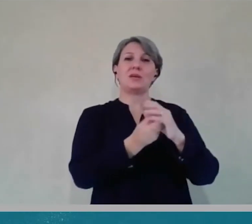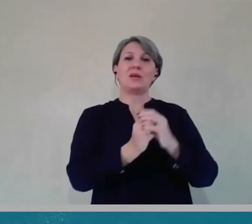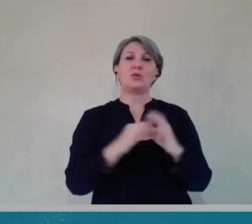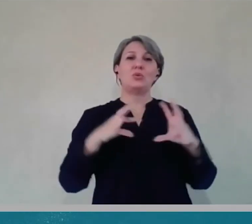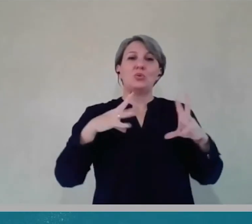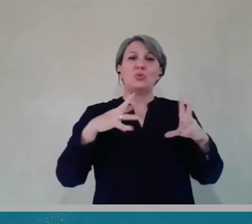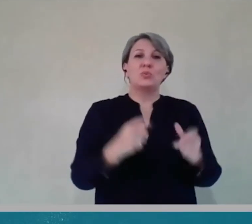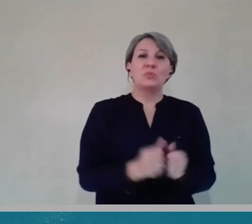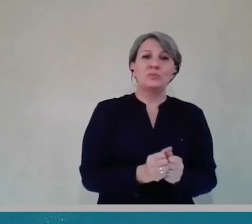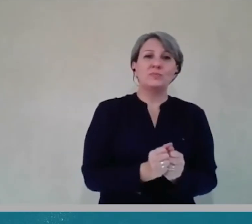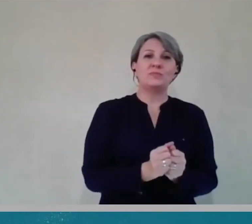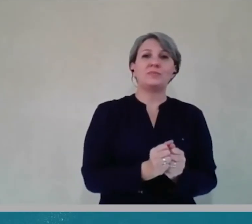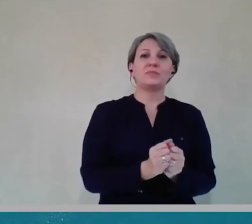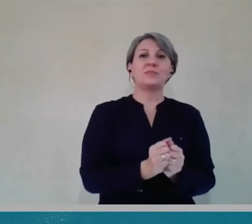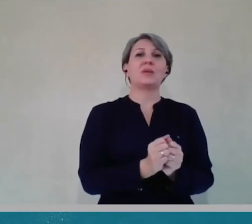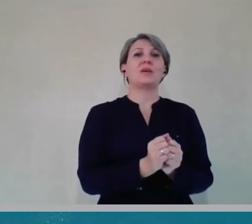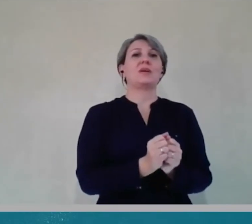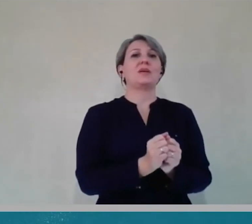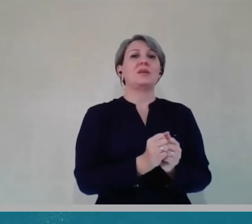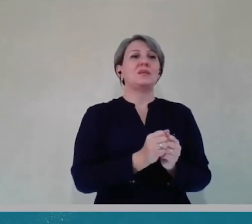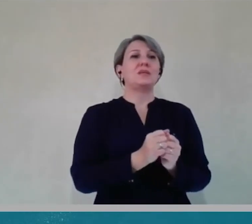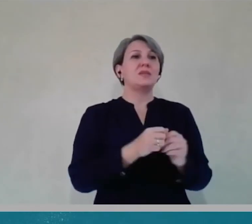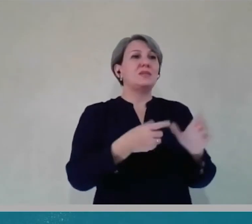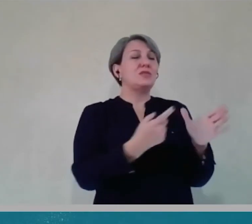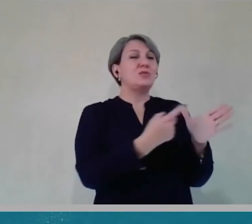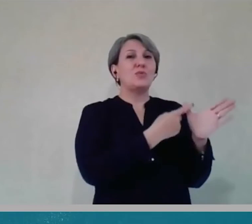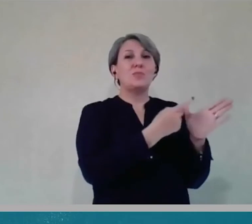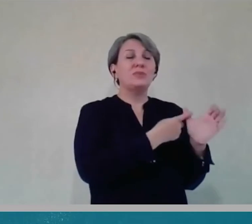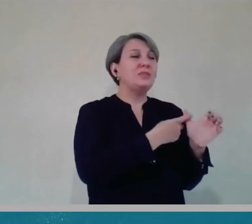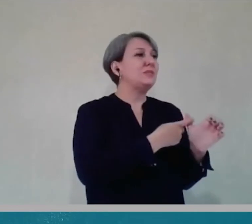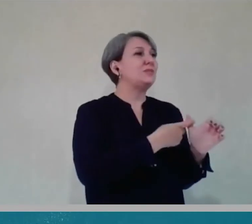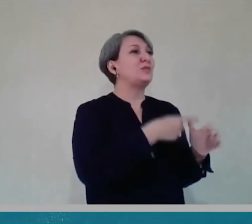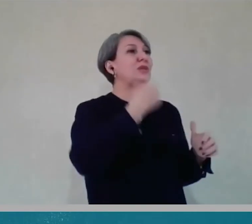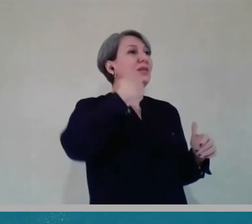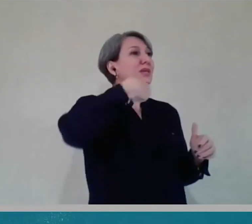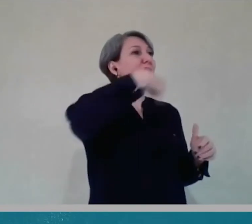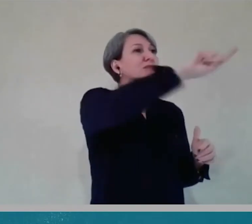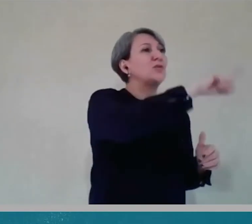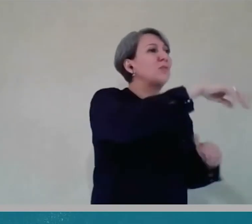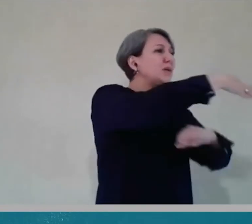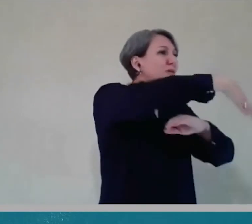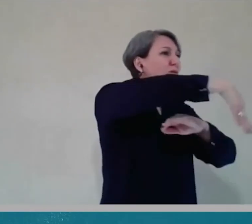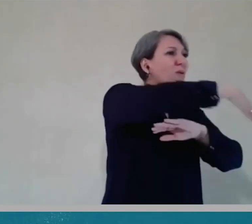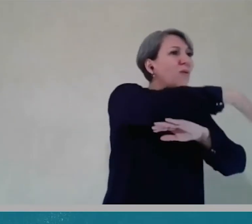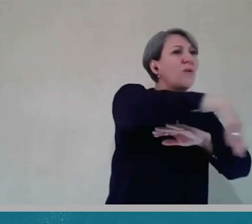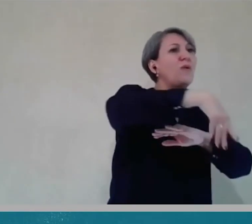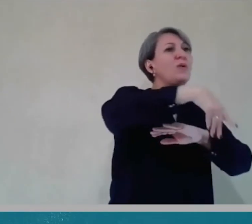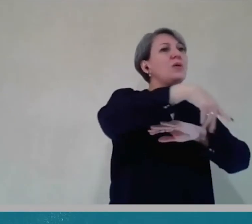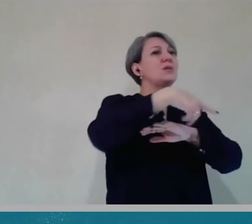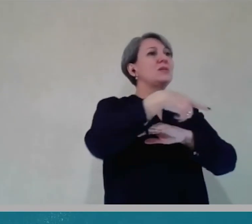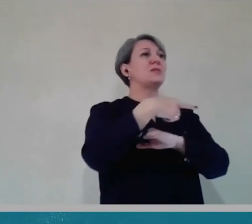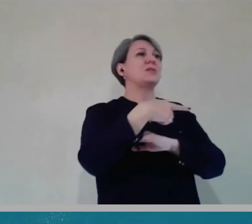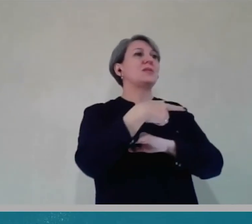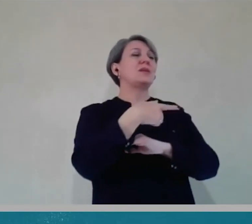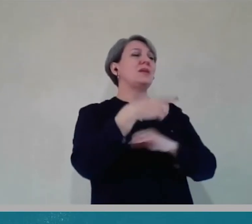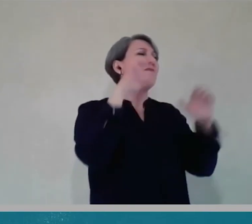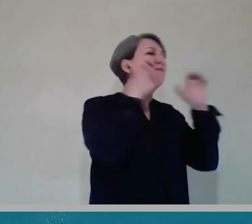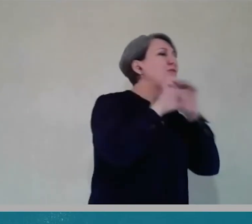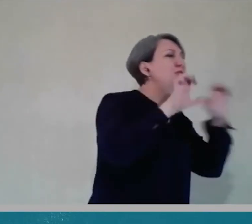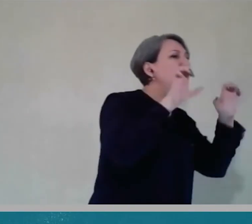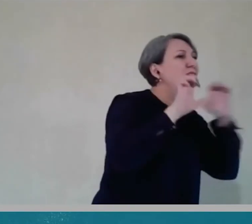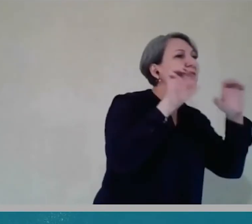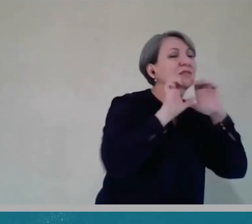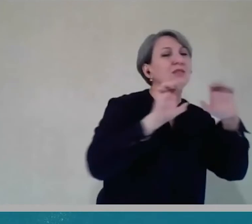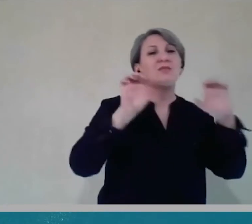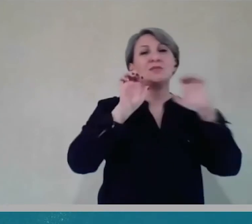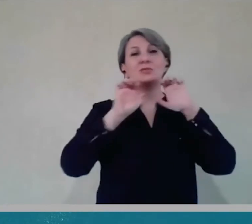isso, saindo às ruas pregar o evangelho. Ontem e anteontem, muitas igrejas saíram. Quem que está fazendo